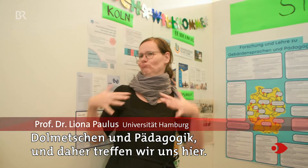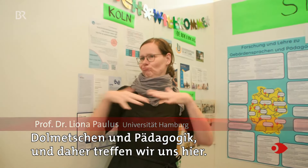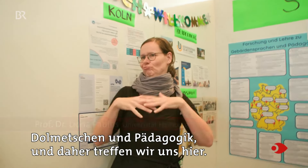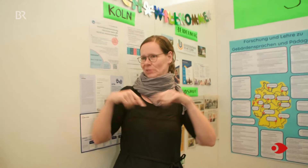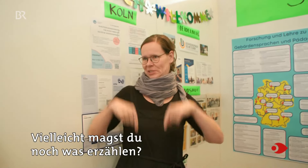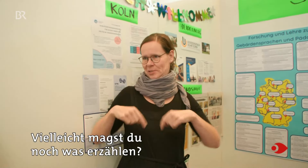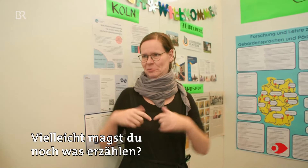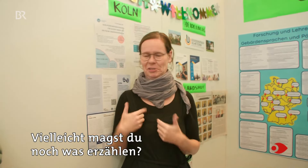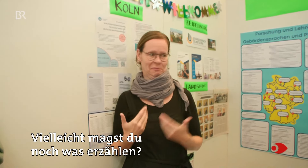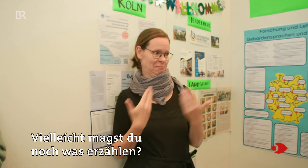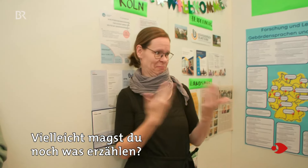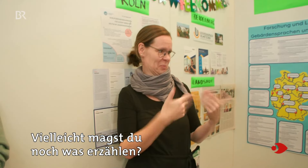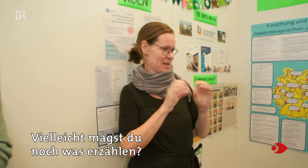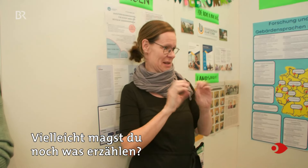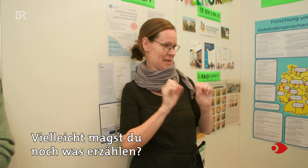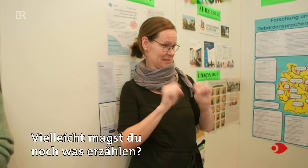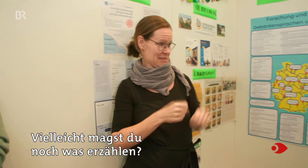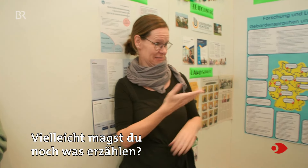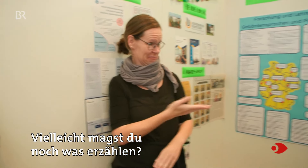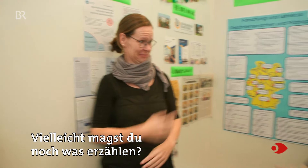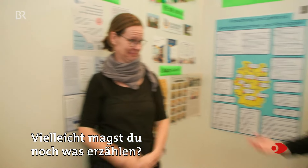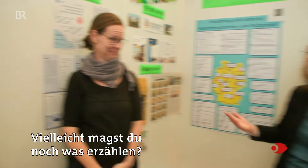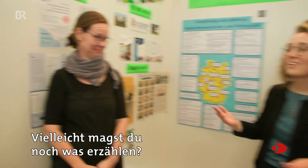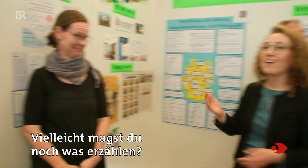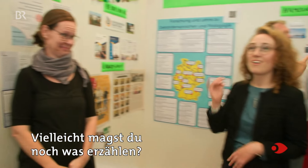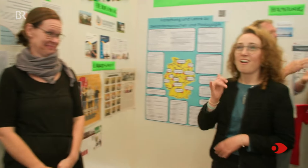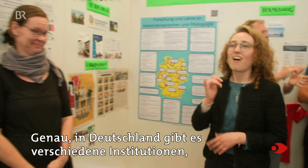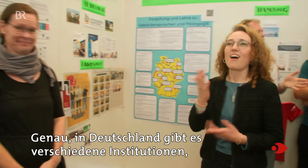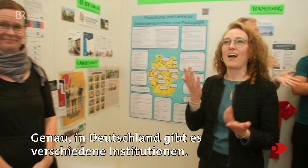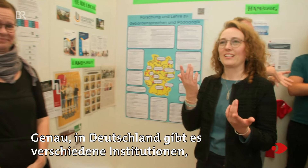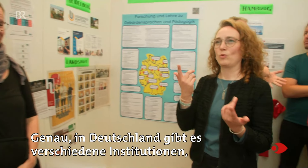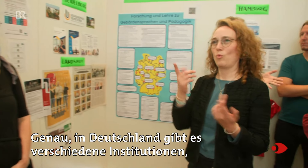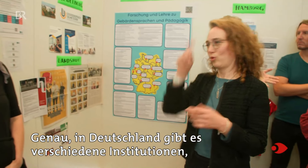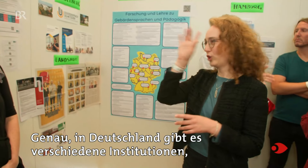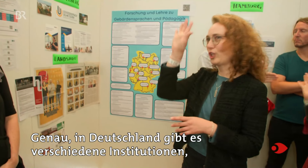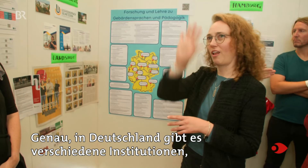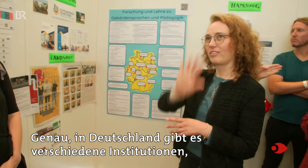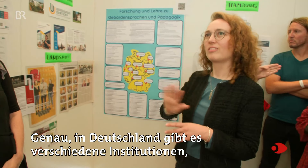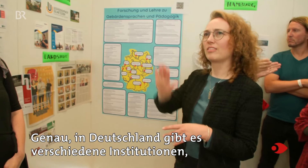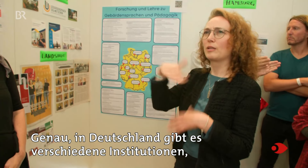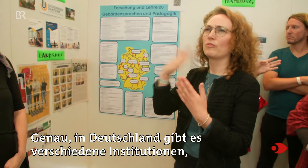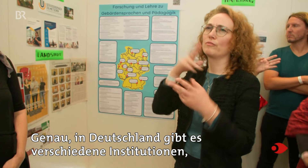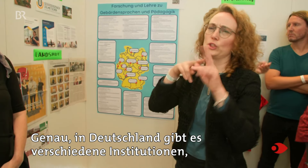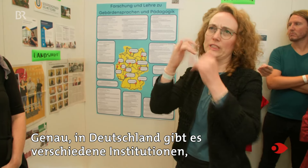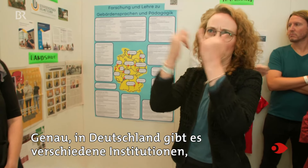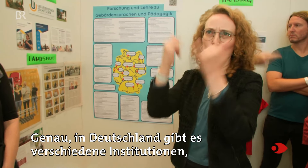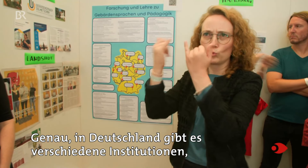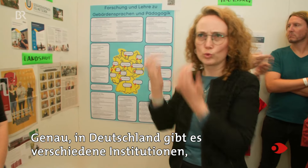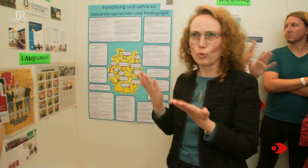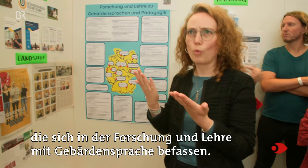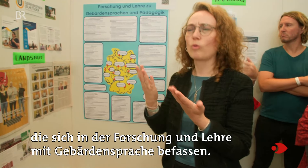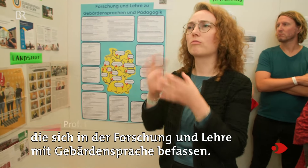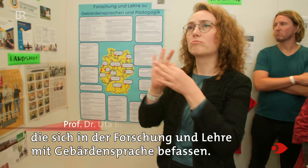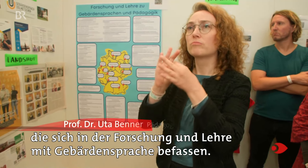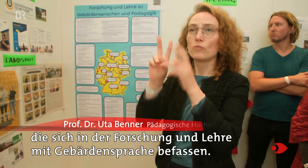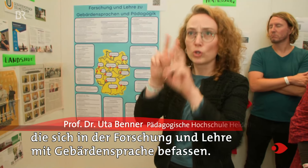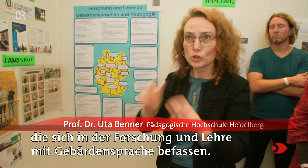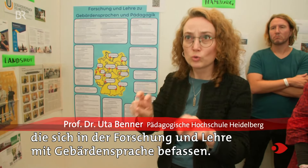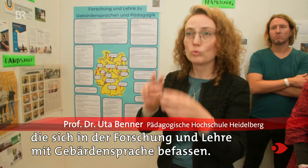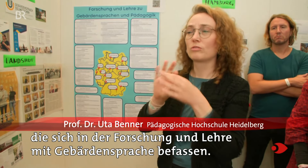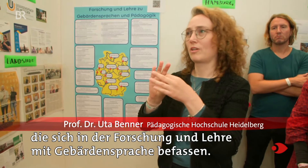hier. Vielleicht magst du noch was erzählen? Genau. In Deutschland gibt es verschiedene Institutionen, die sich